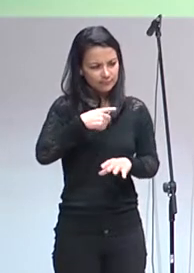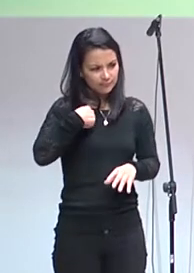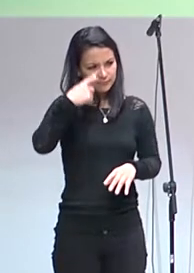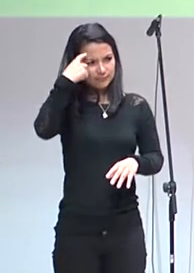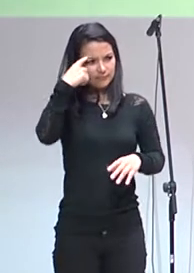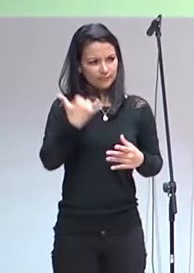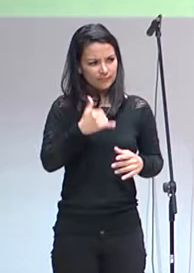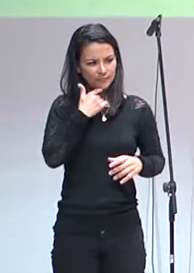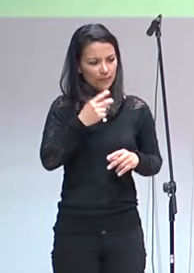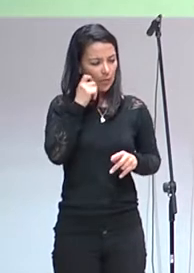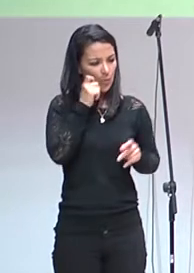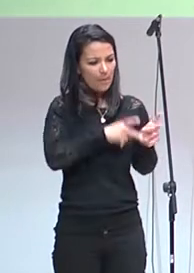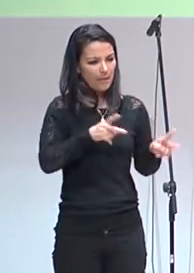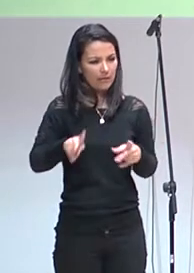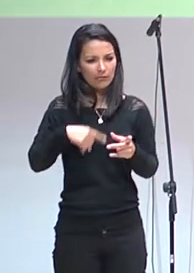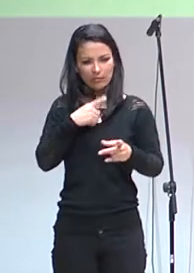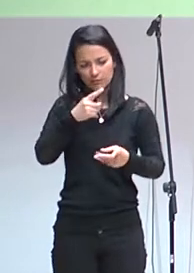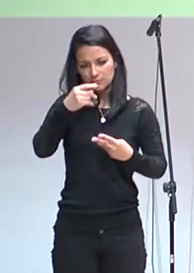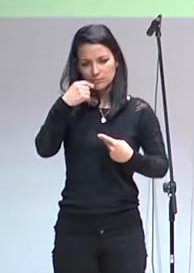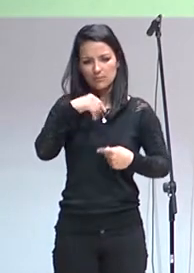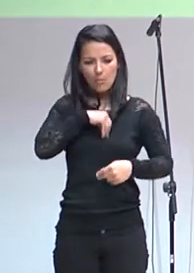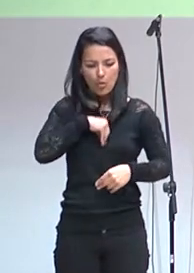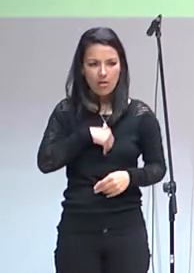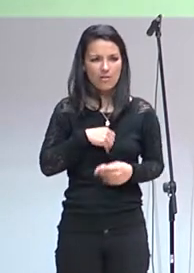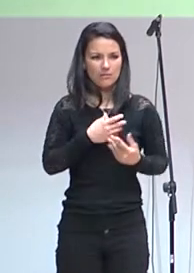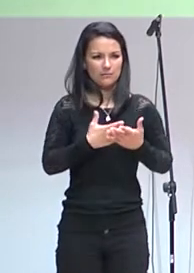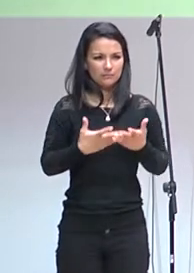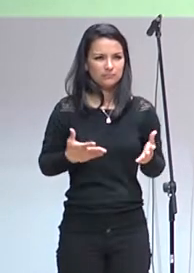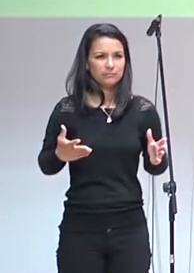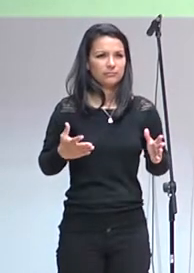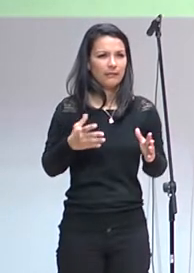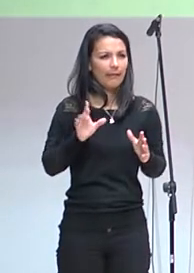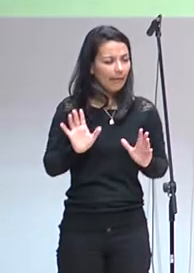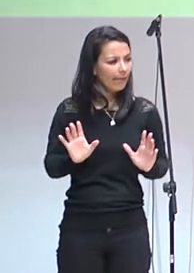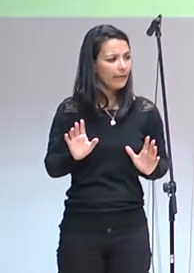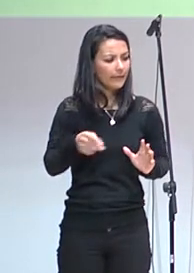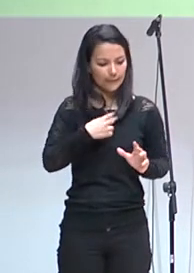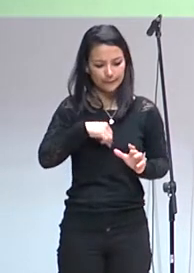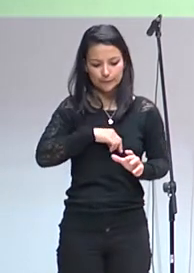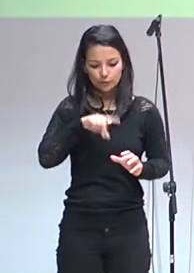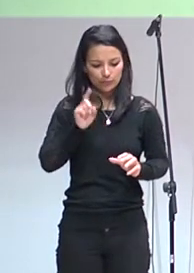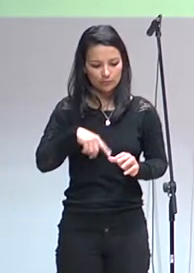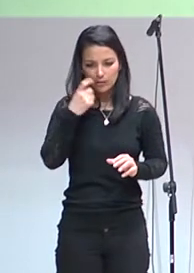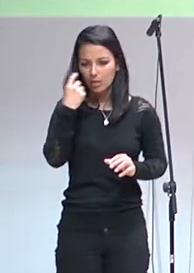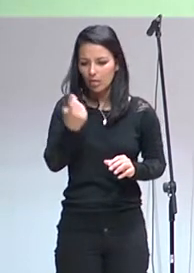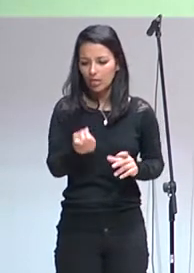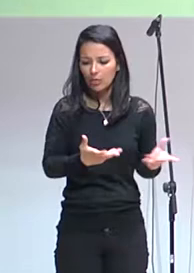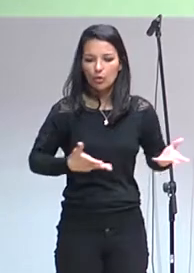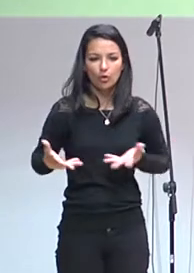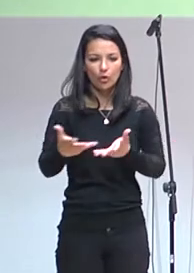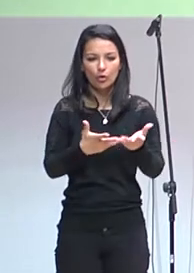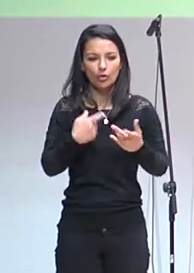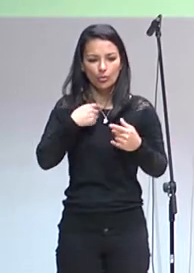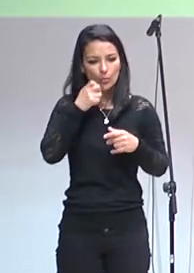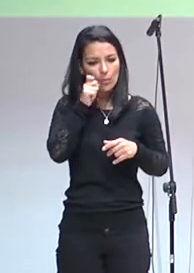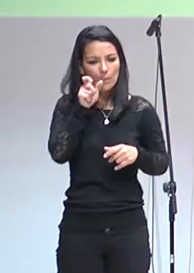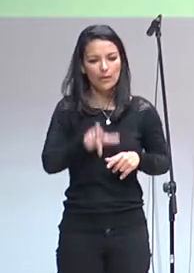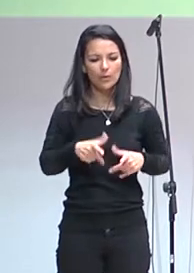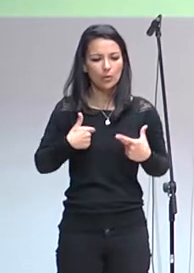humanidad de la humanidad, de Edgar Morán, nos dice que somos, busquémonos, dice, en dónde es que somos